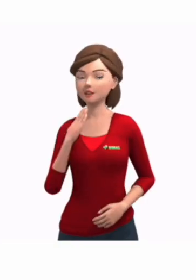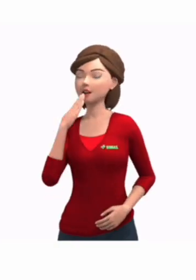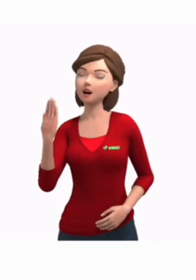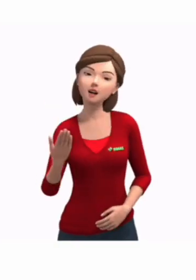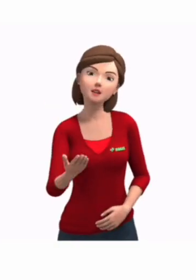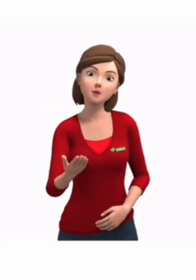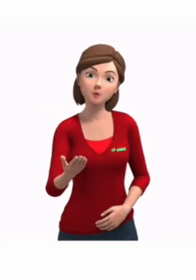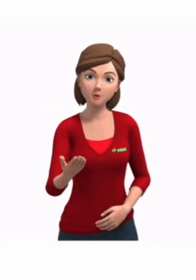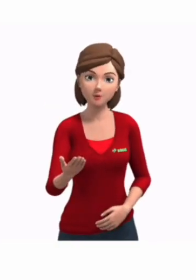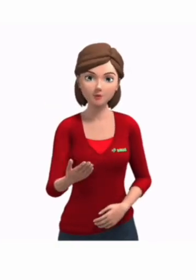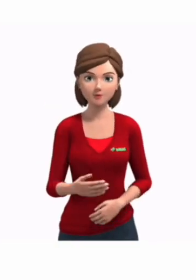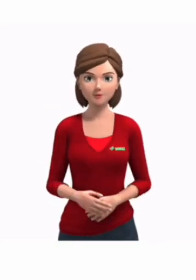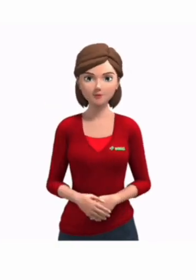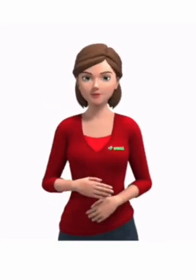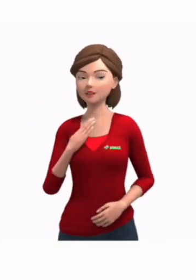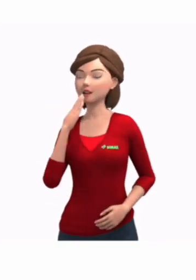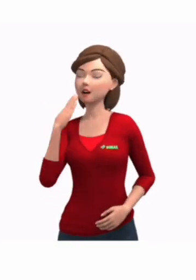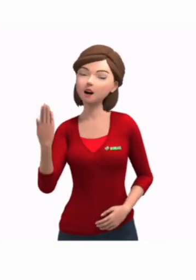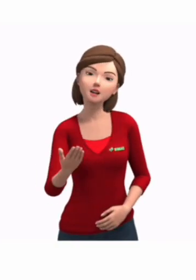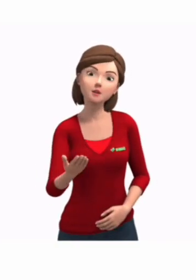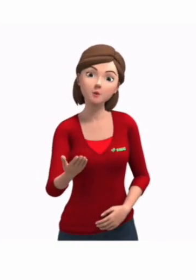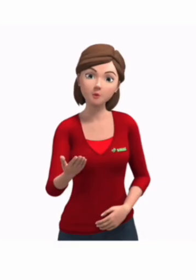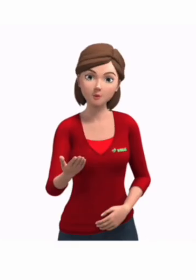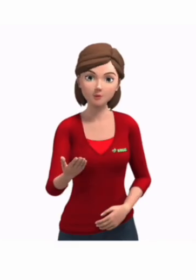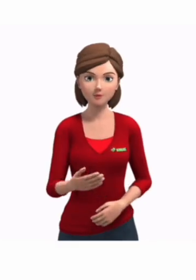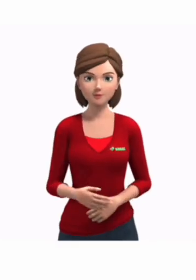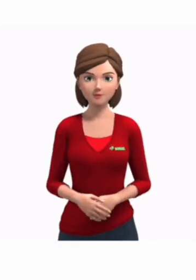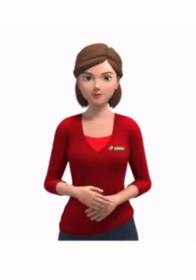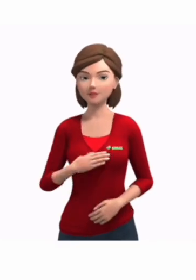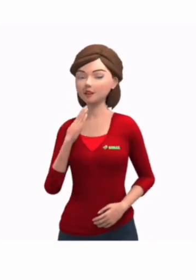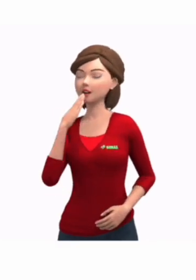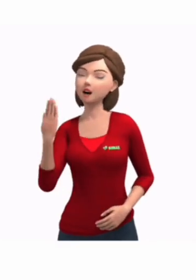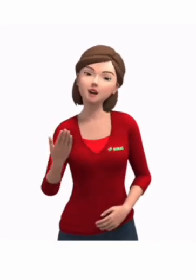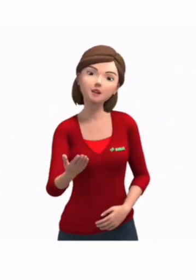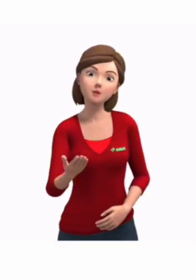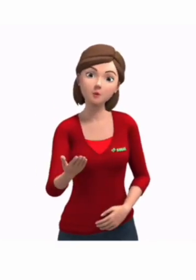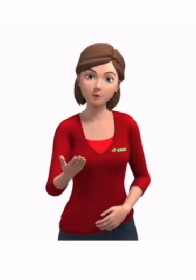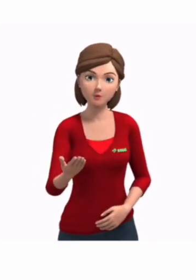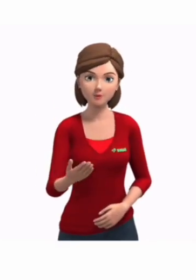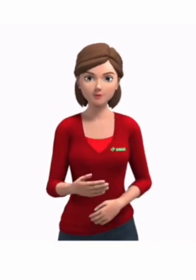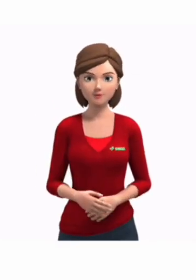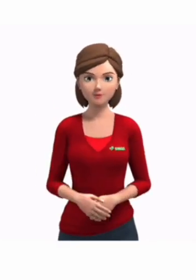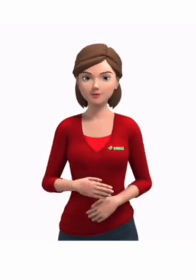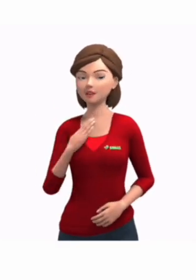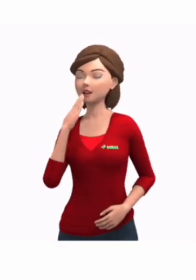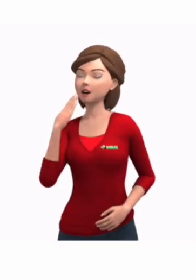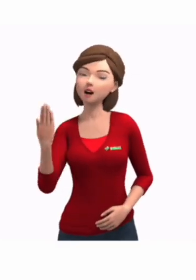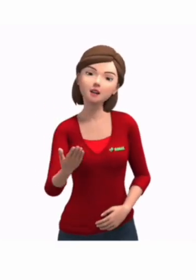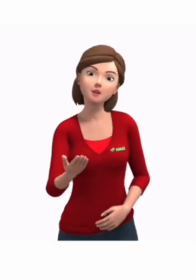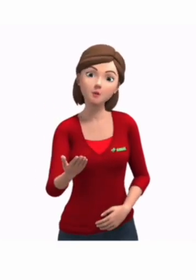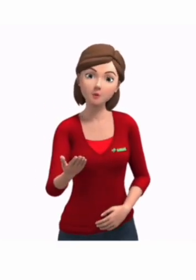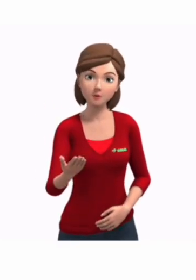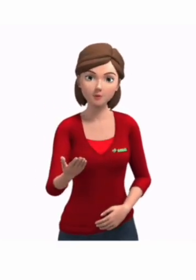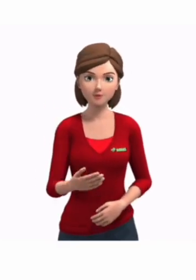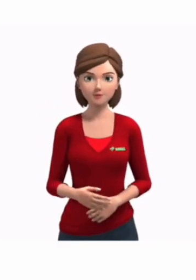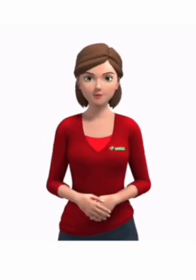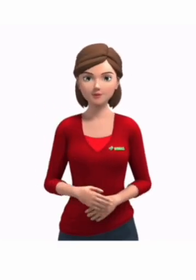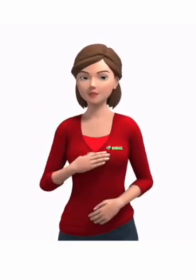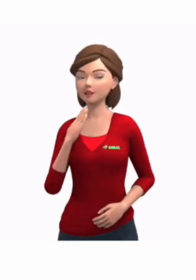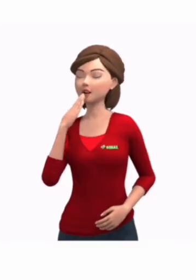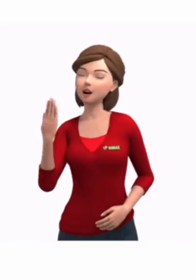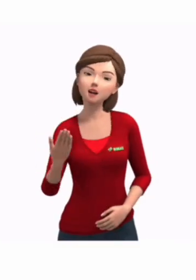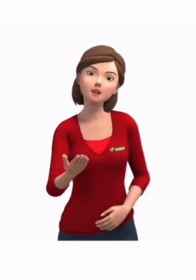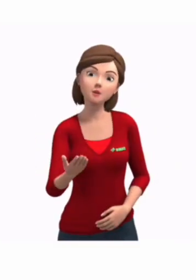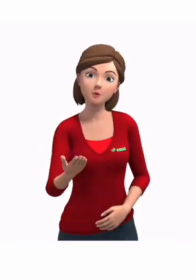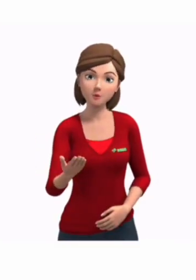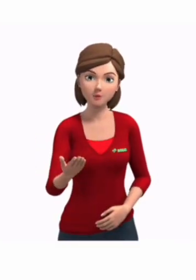a plusieurs typologies. Personne n'est pareil. On est tous différents, chaque